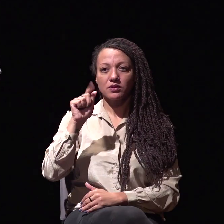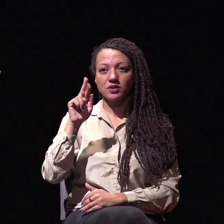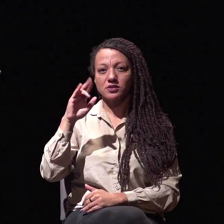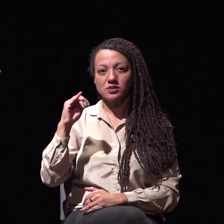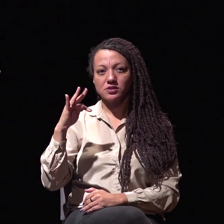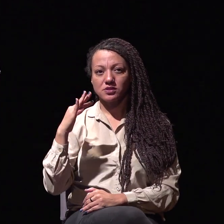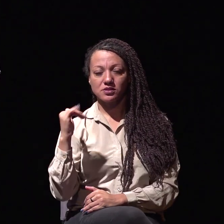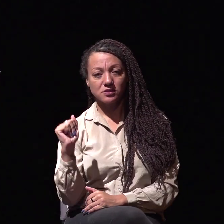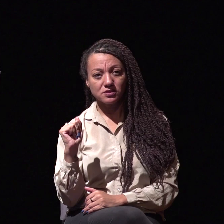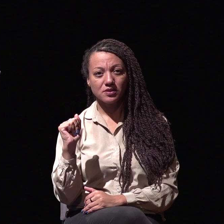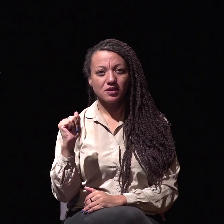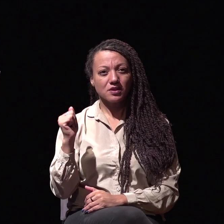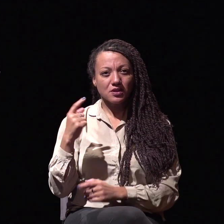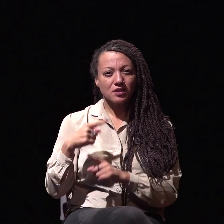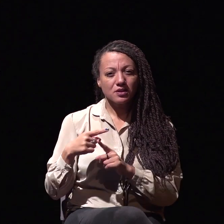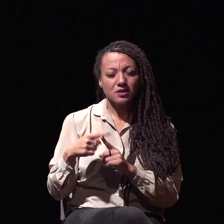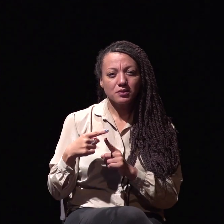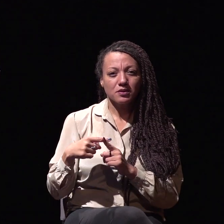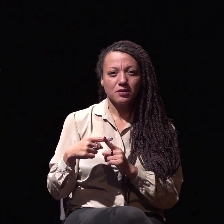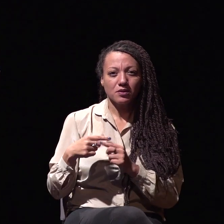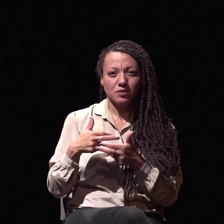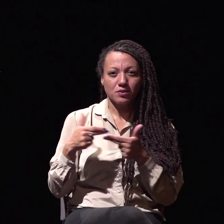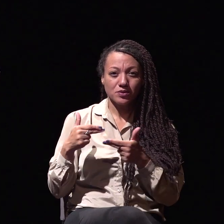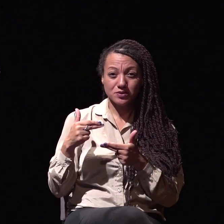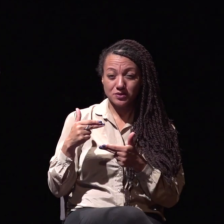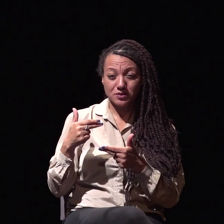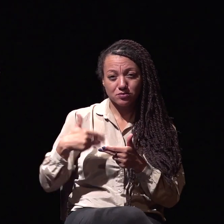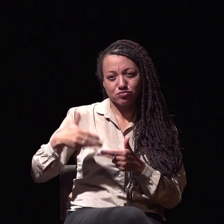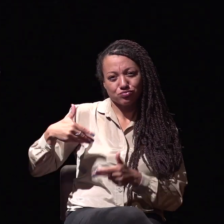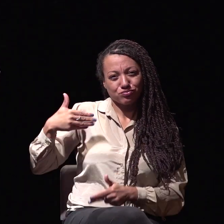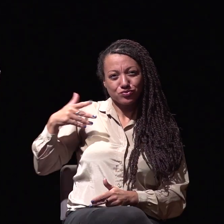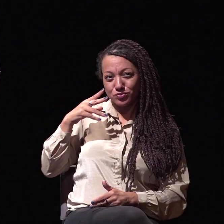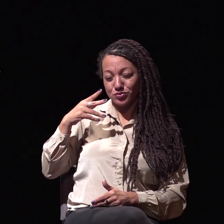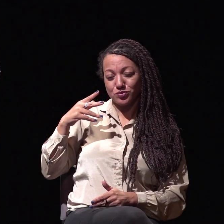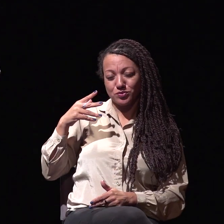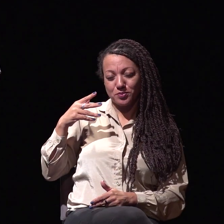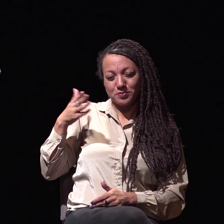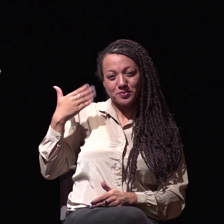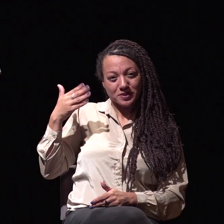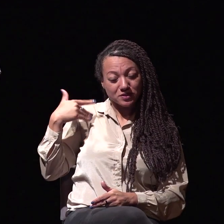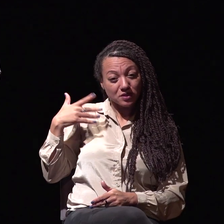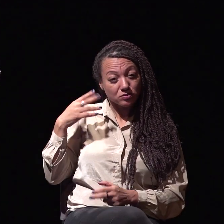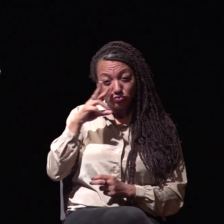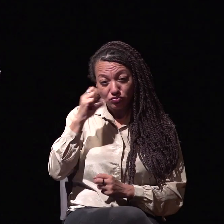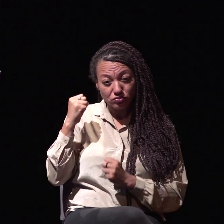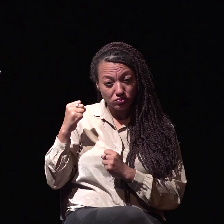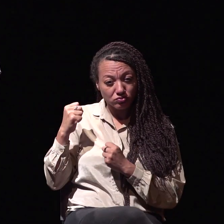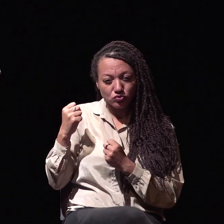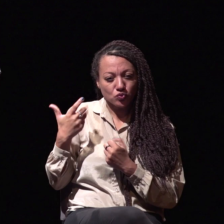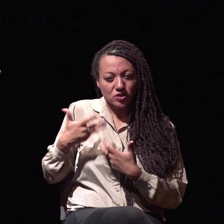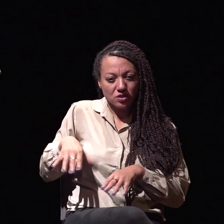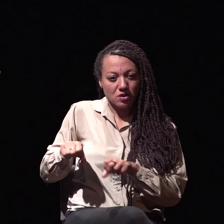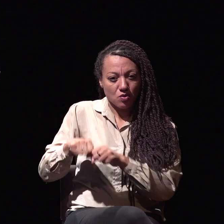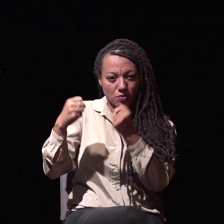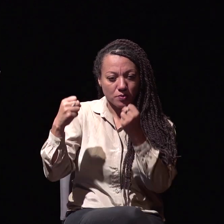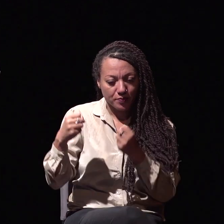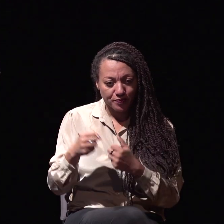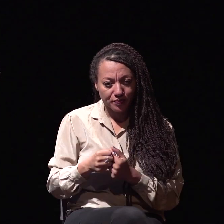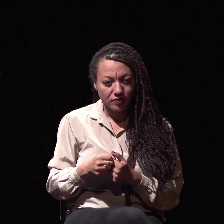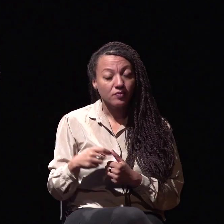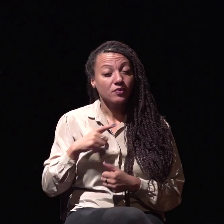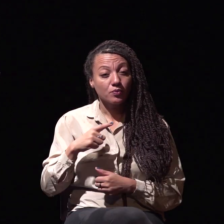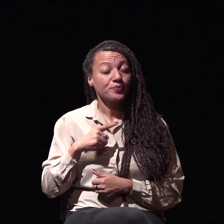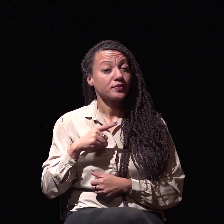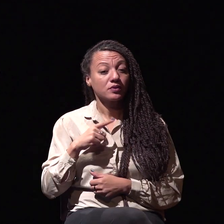passado suas maiores conquistas e qualidades, e não um rompimento radical. Os mais importantes personagens da cultura italiana transitaram